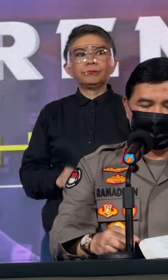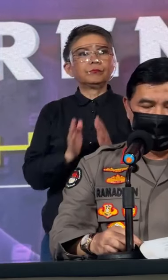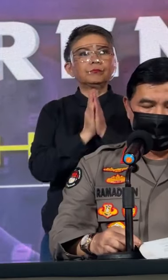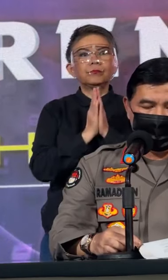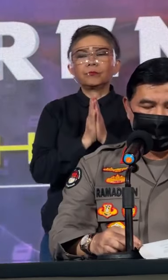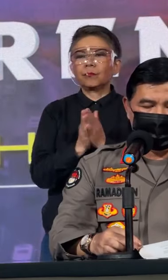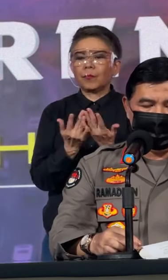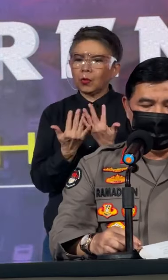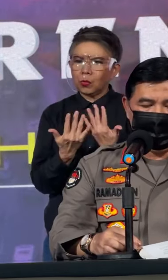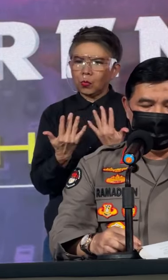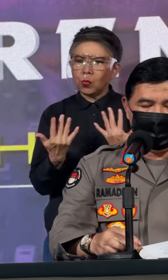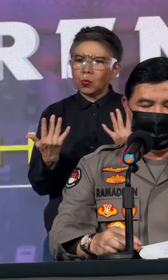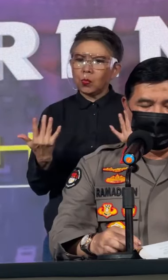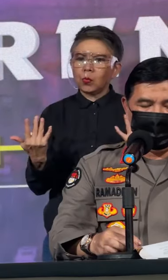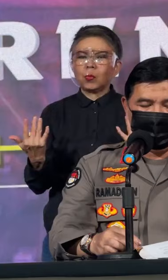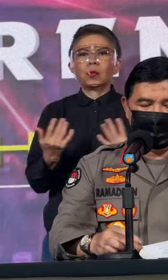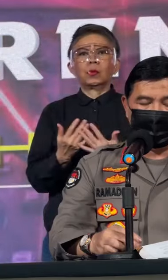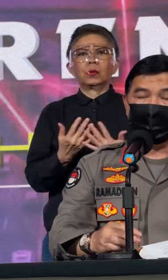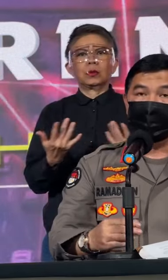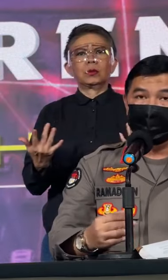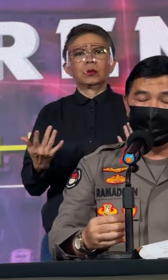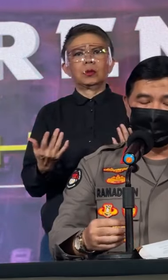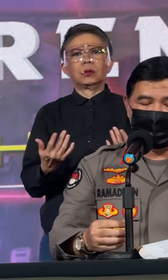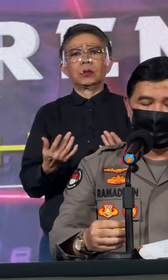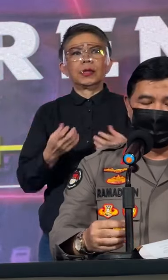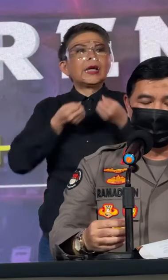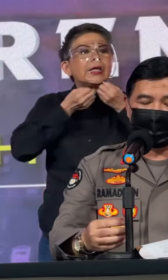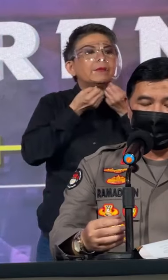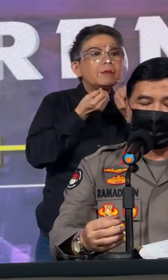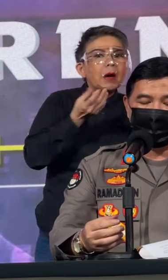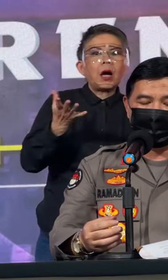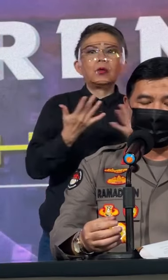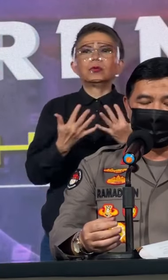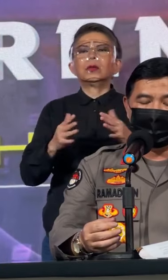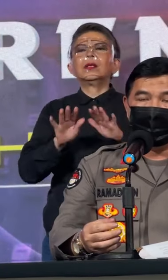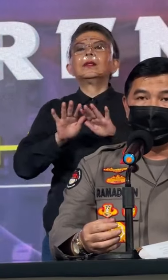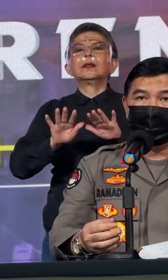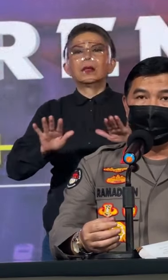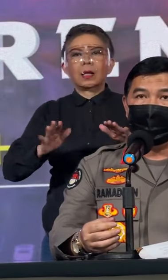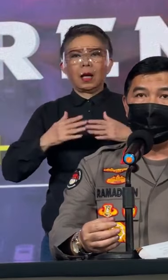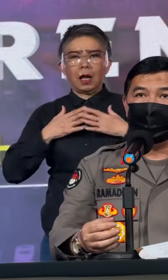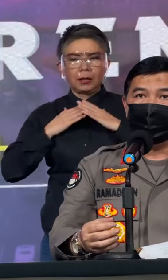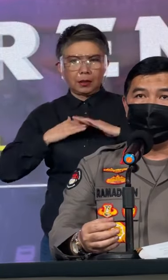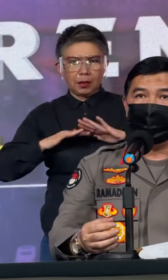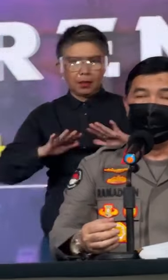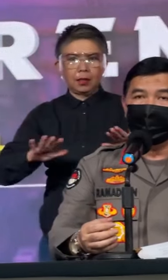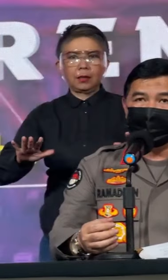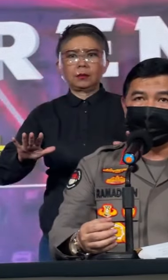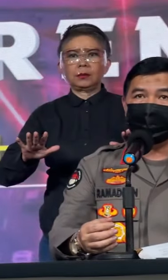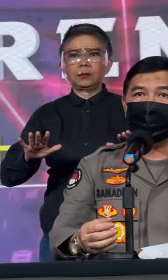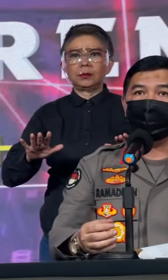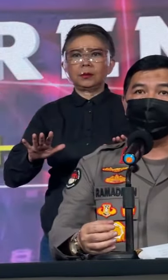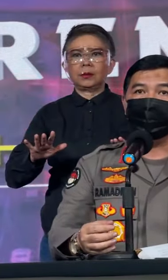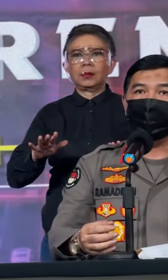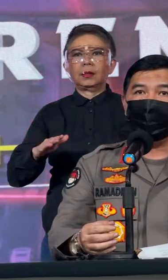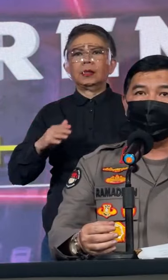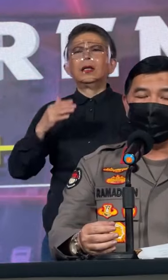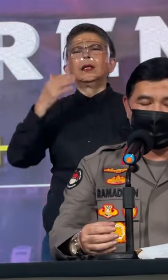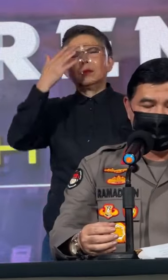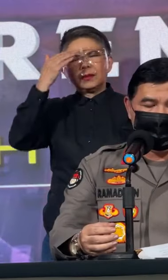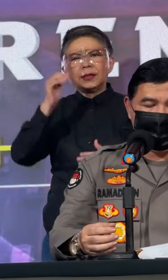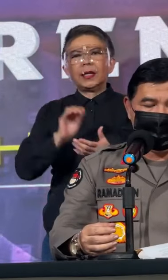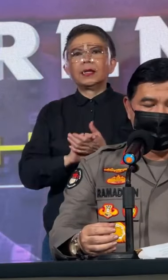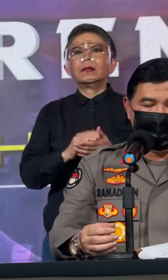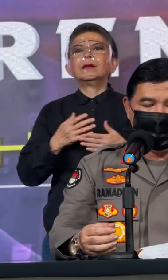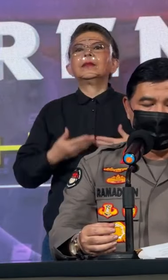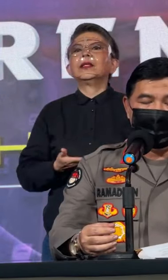meminta masyarakat, kita himbau masyarakat untuk tenang dan mempercayakan